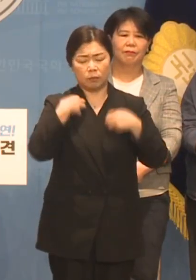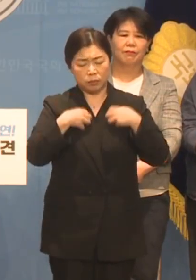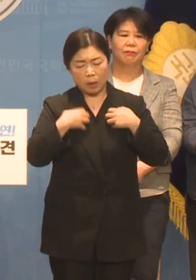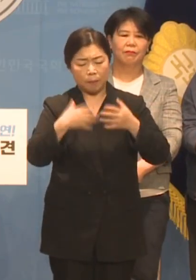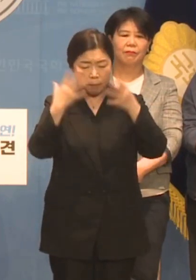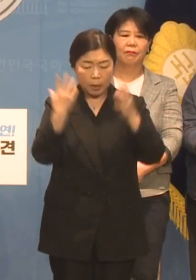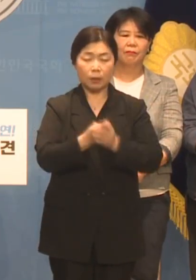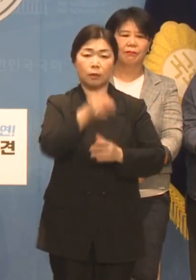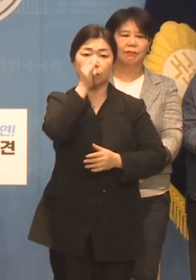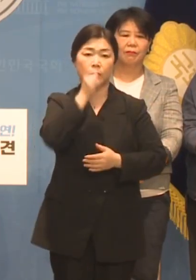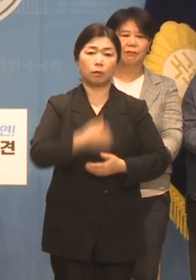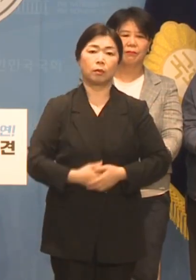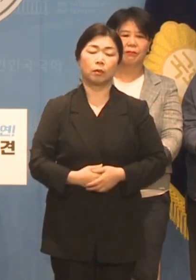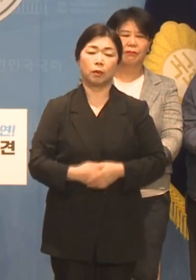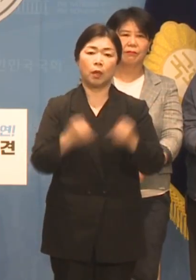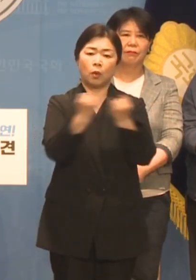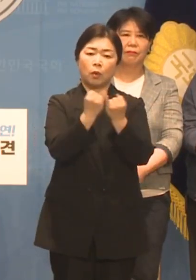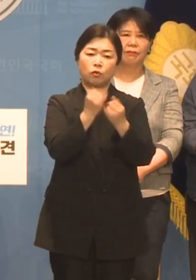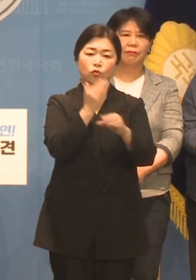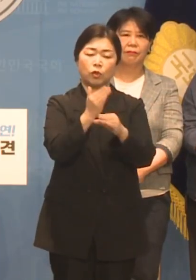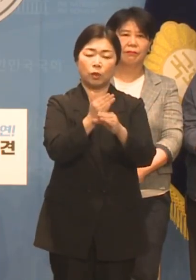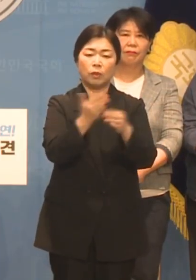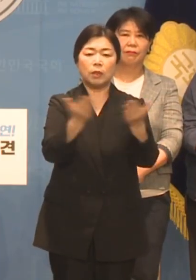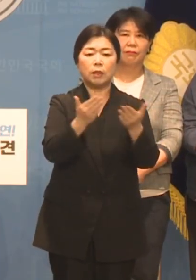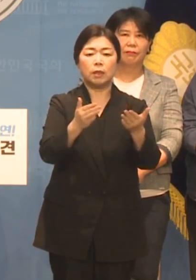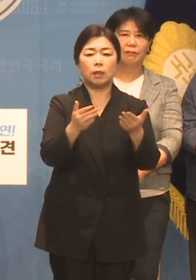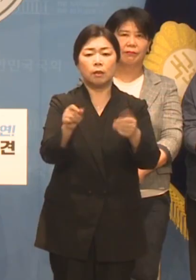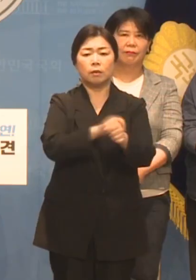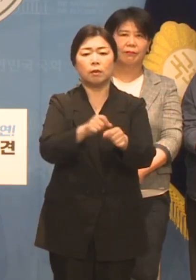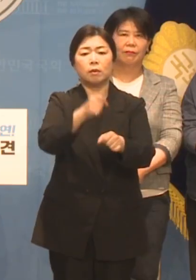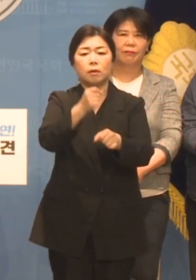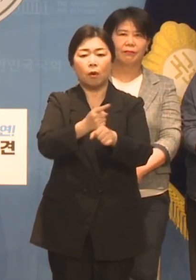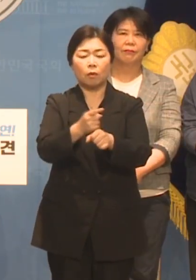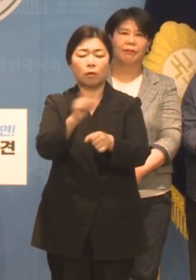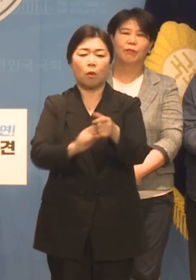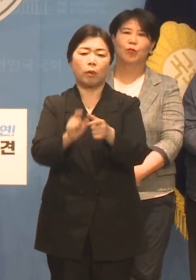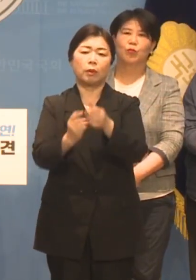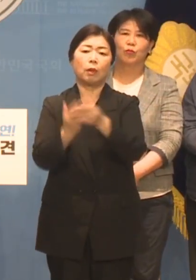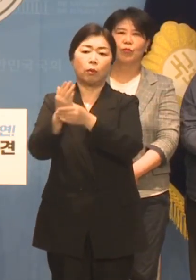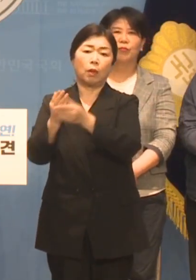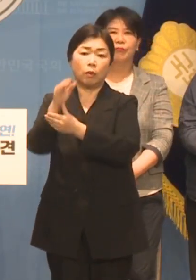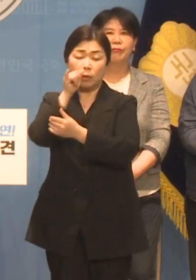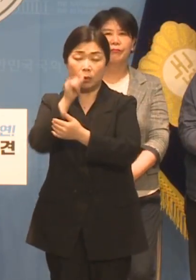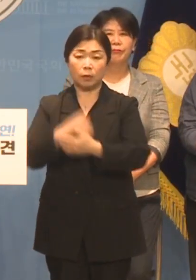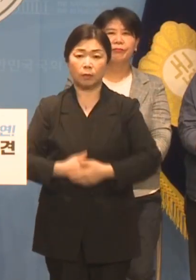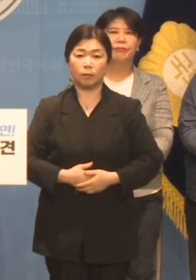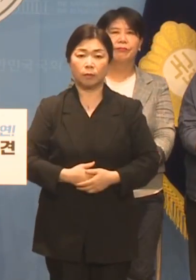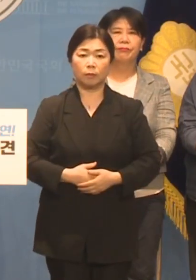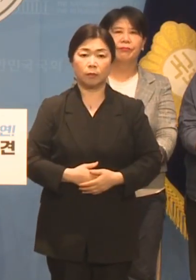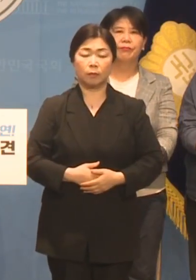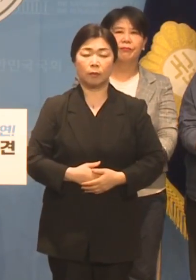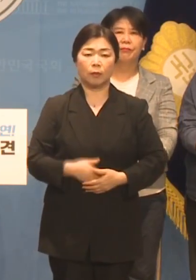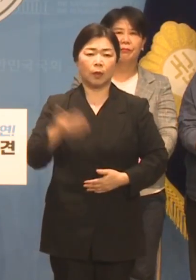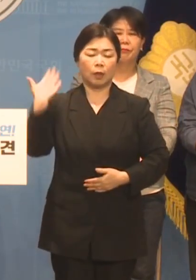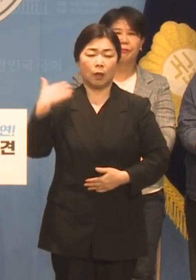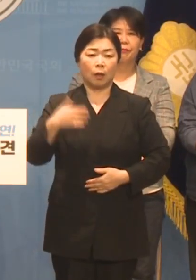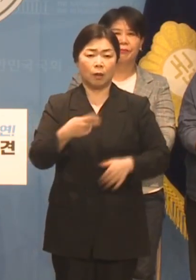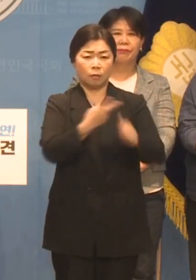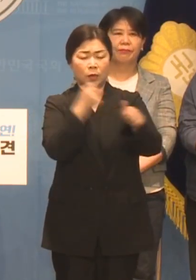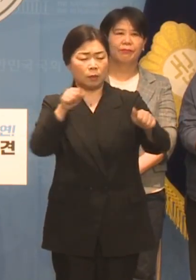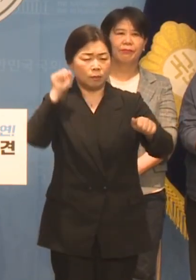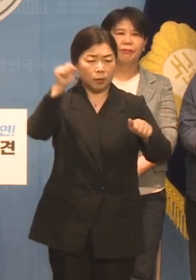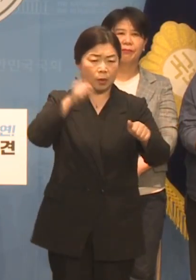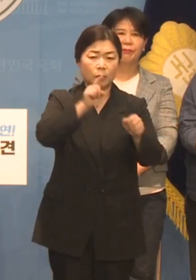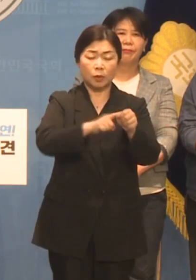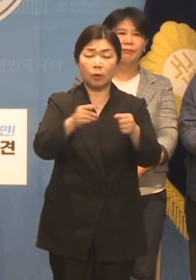직종 직종의 현장에서 심각화되어 있습니다. 지난 퇴진 강자의 요구는 성평등 사회를